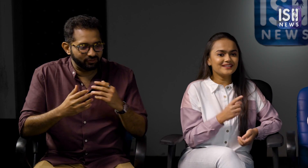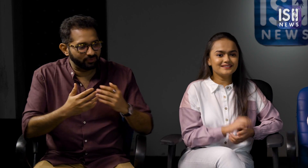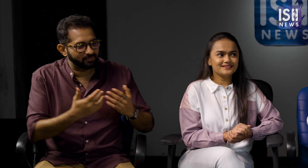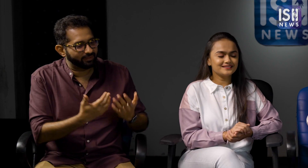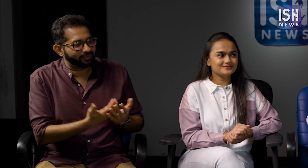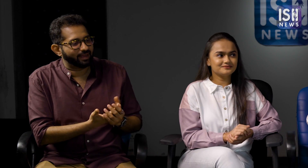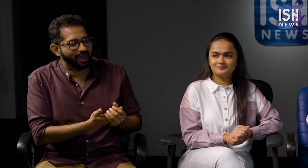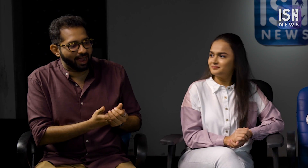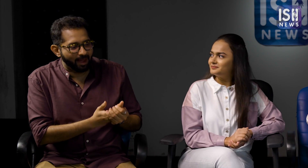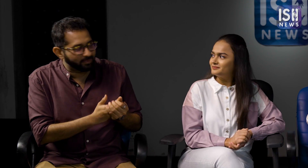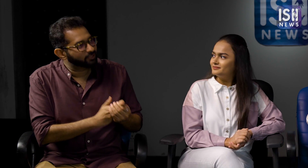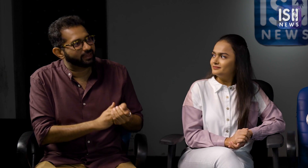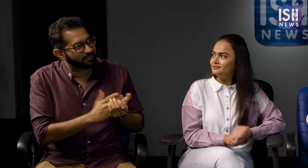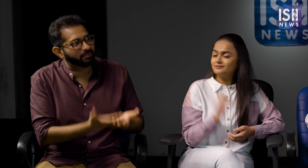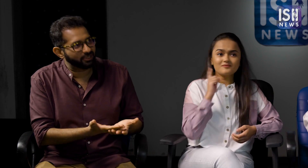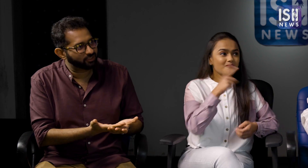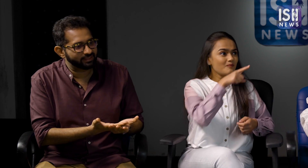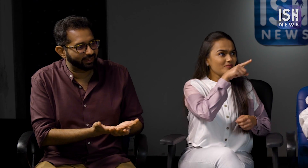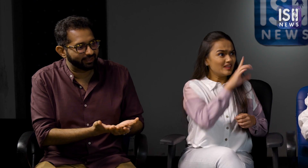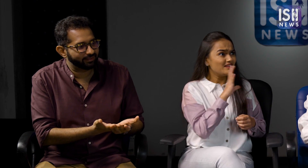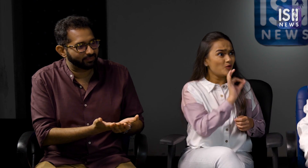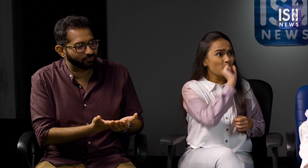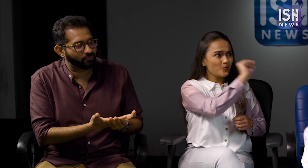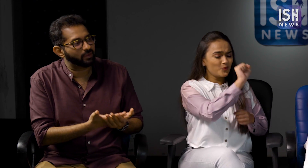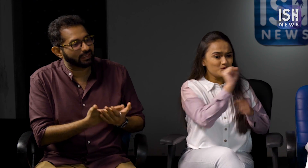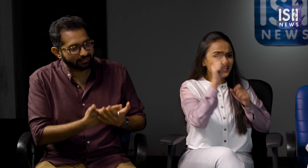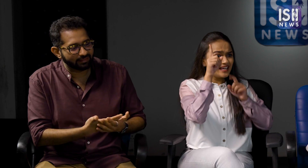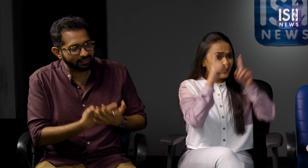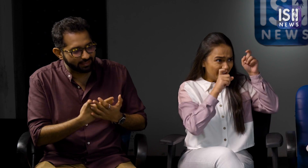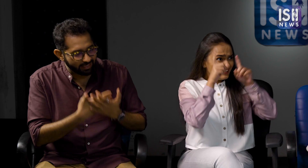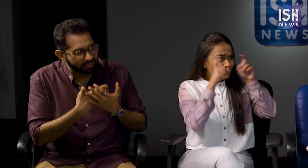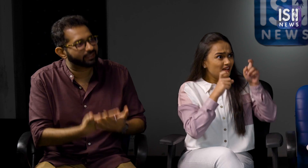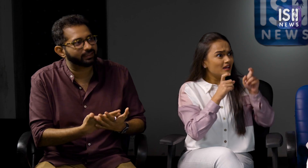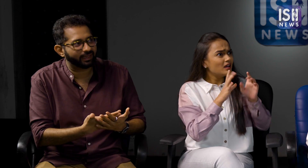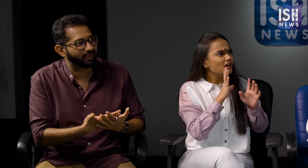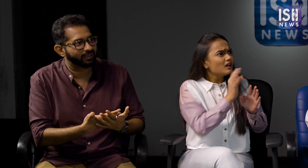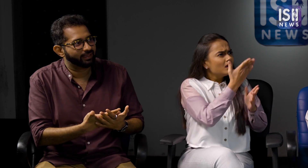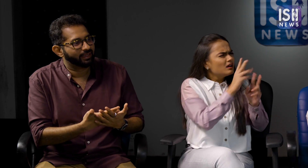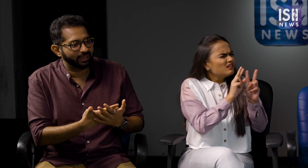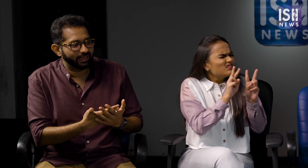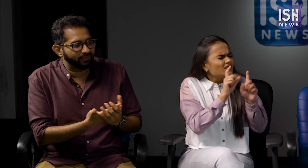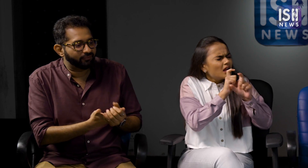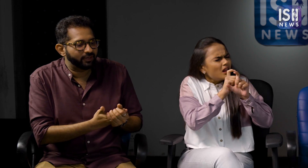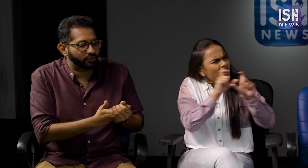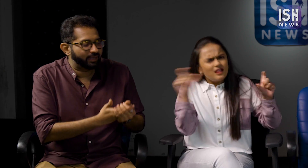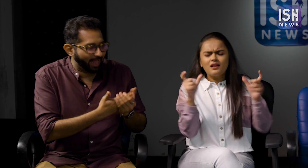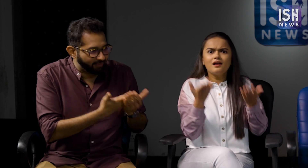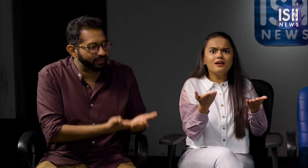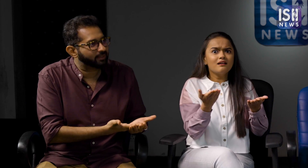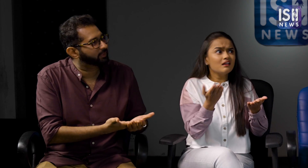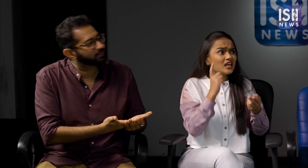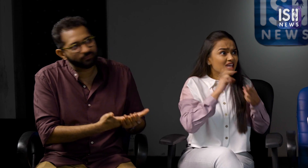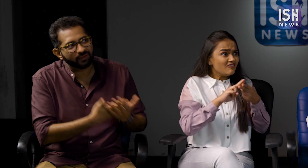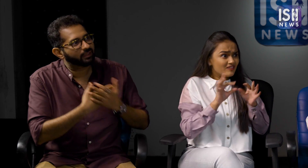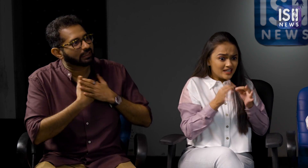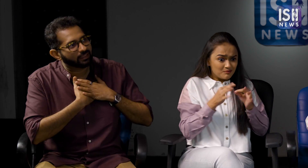आई थिंक सो. आपके जो एक्सप्रेशंस हैं वो इतने क्लियर है. Even if we don't have